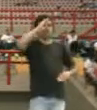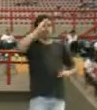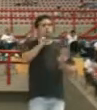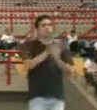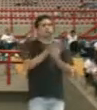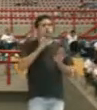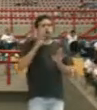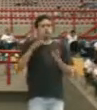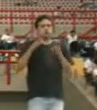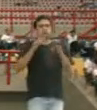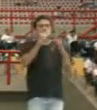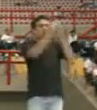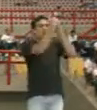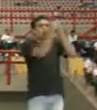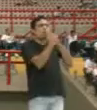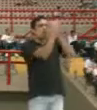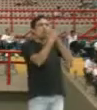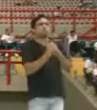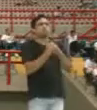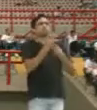essa posição de submissão.